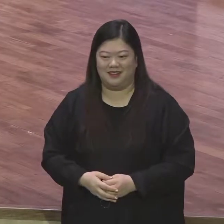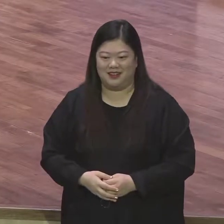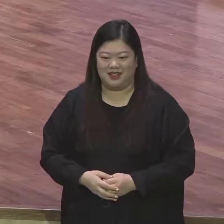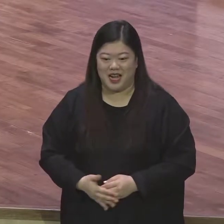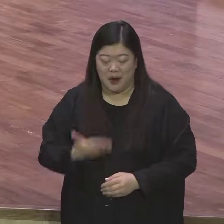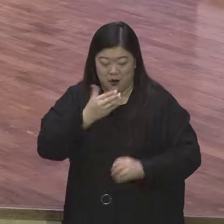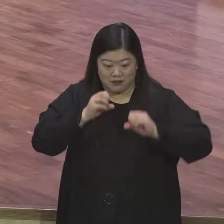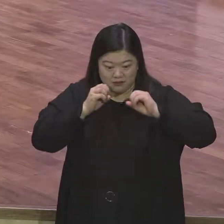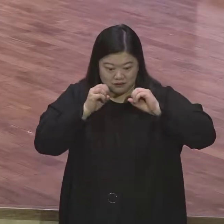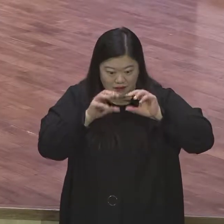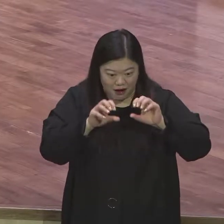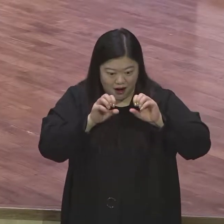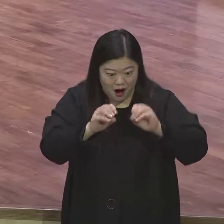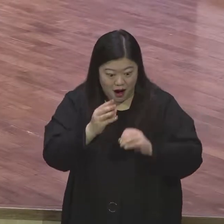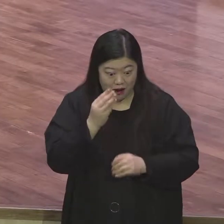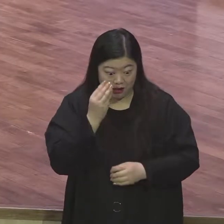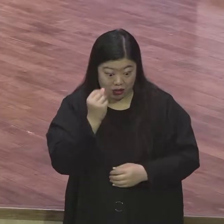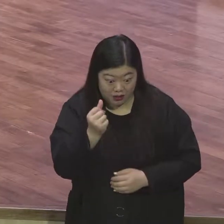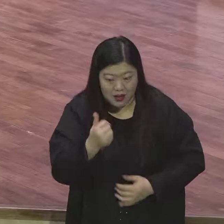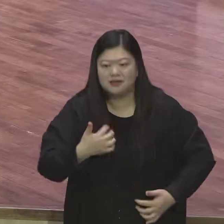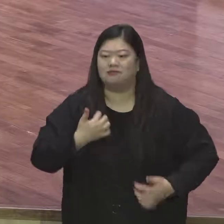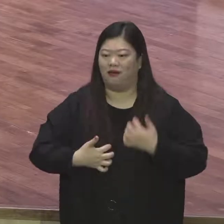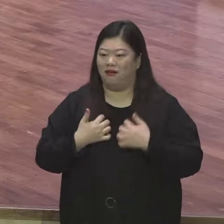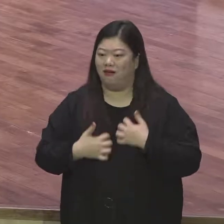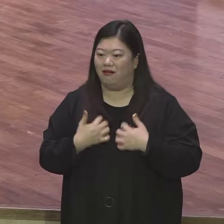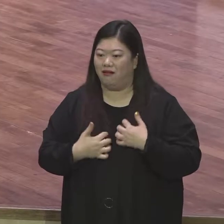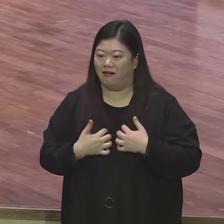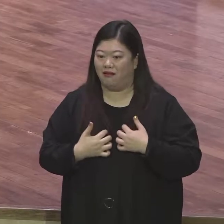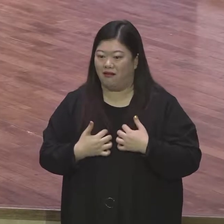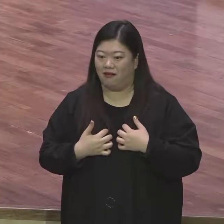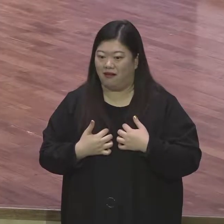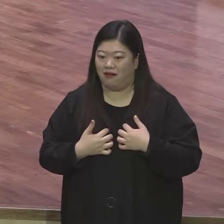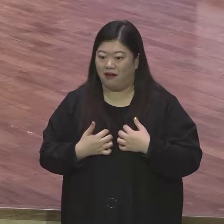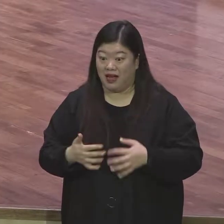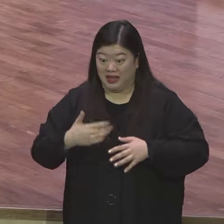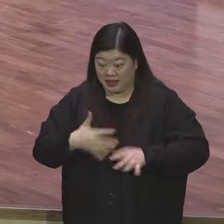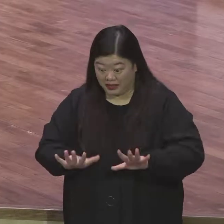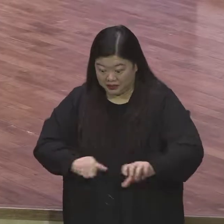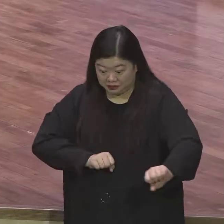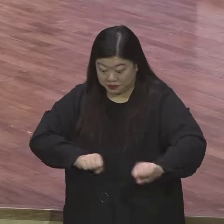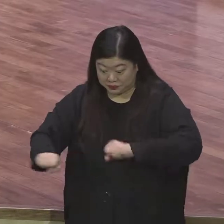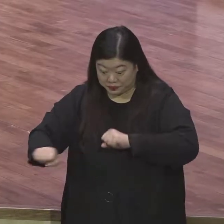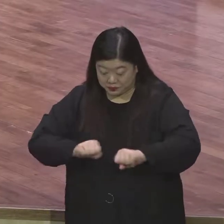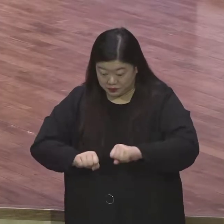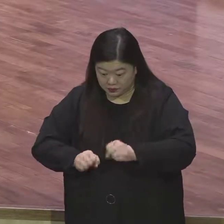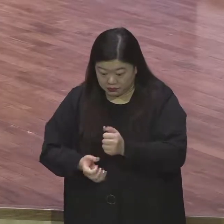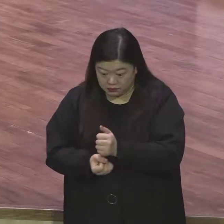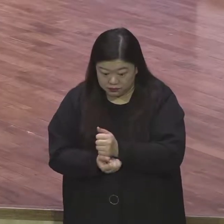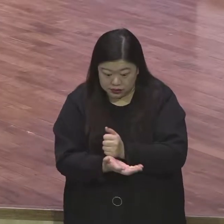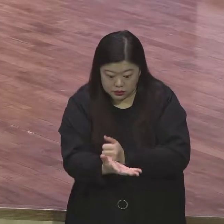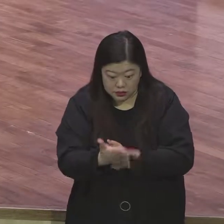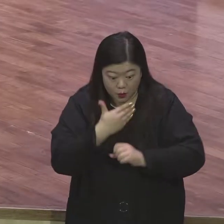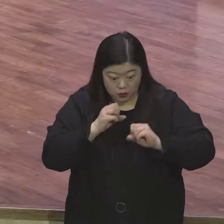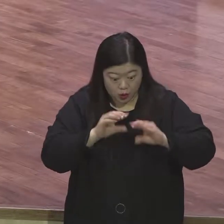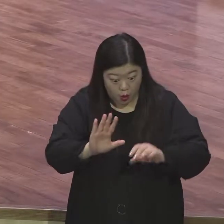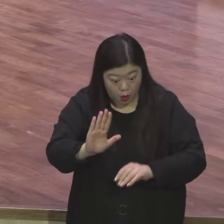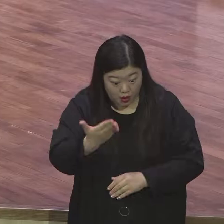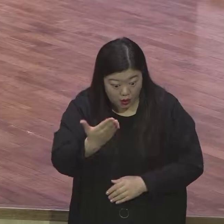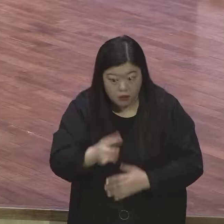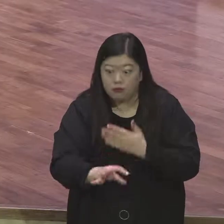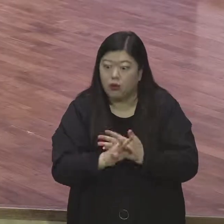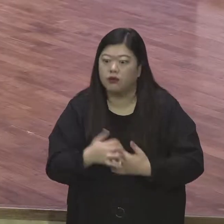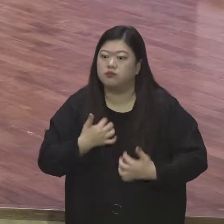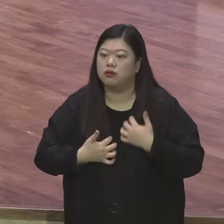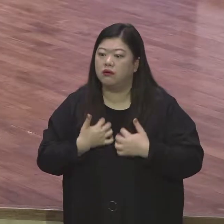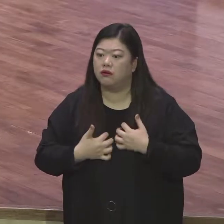복음 전파. 복음 전파에 진전이 된다고 하면, 복음이 증거된다고 하면, 다시 말하면